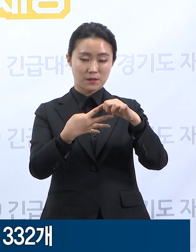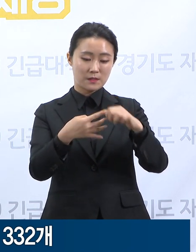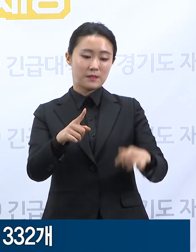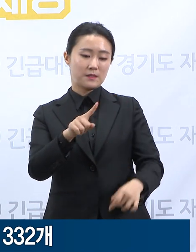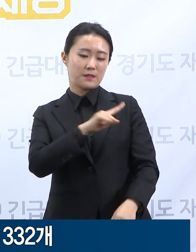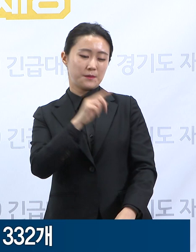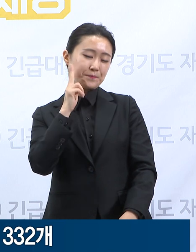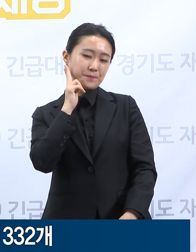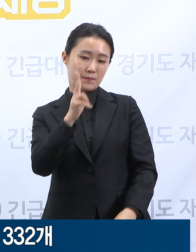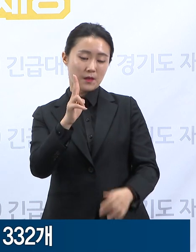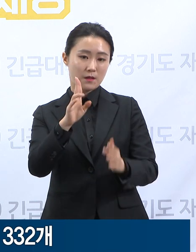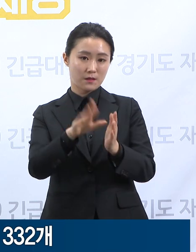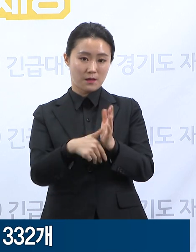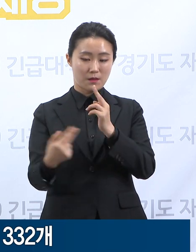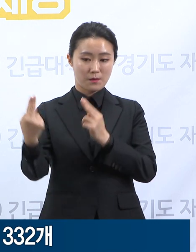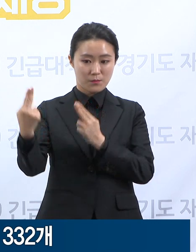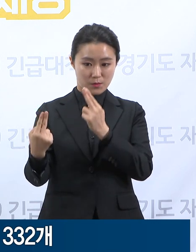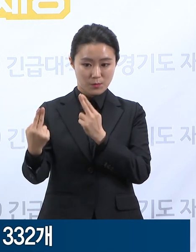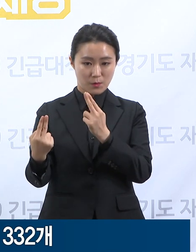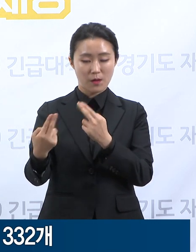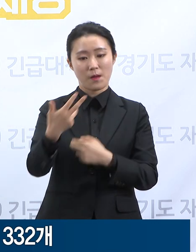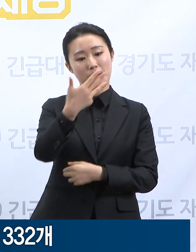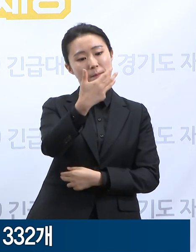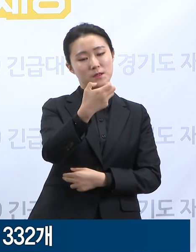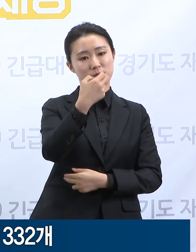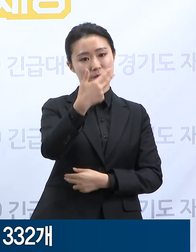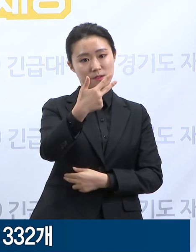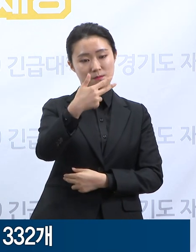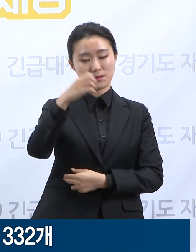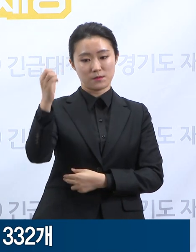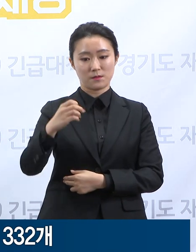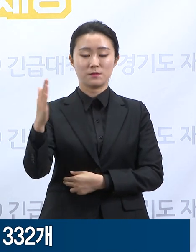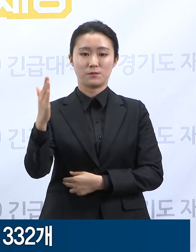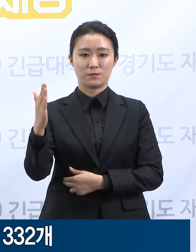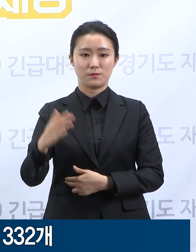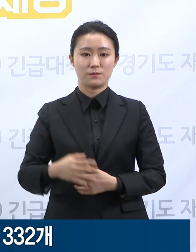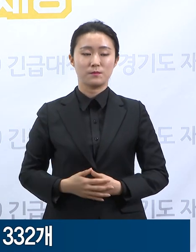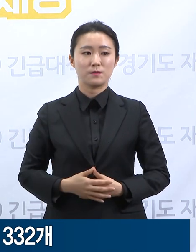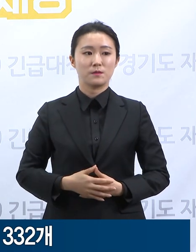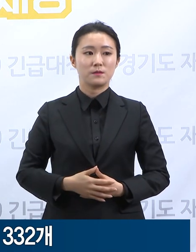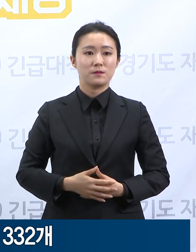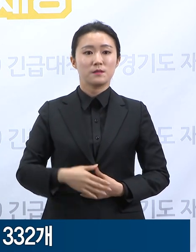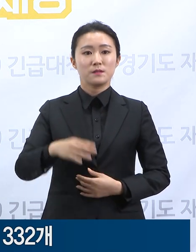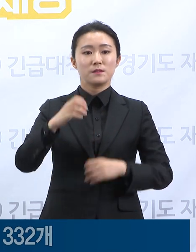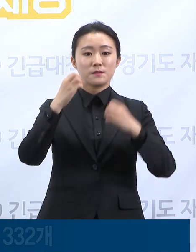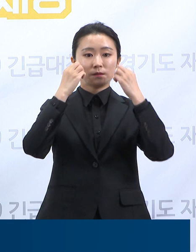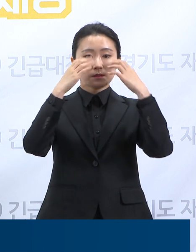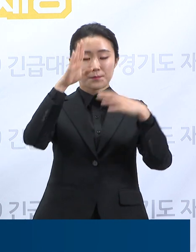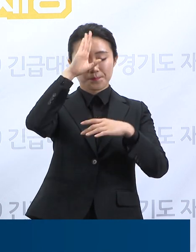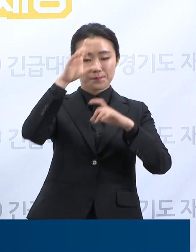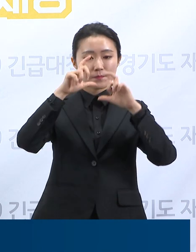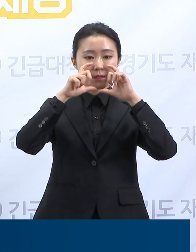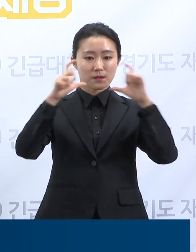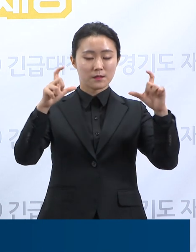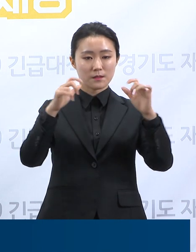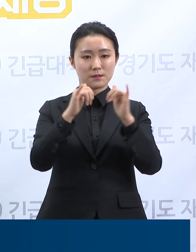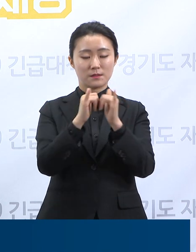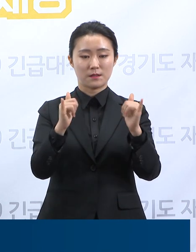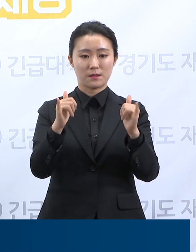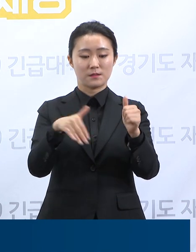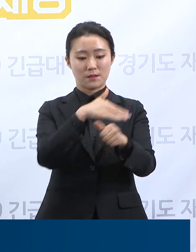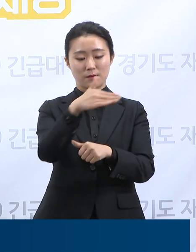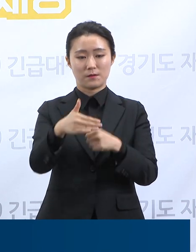대비 87% 수준입니다. 신규 확진자 현황에 대해 말씀드리겠습니다. 도내 발생한